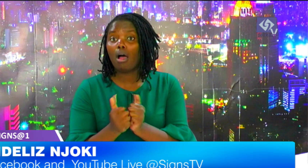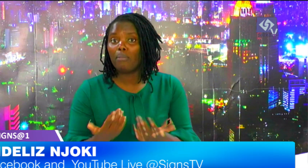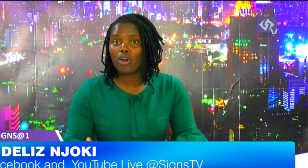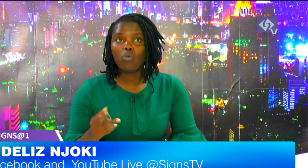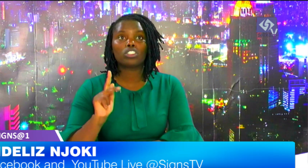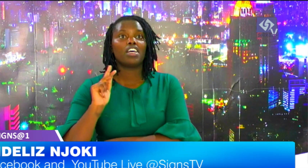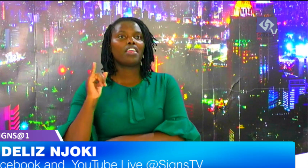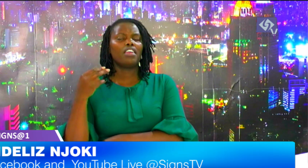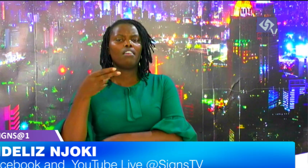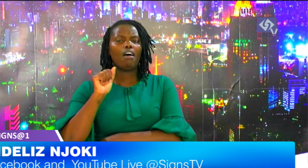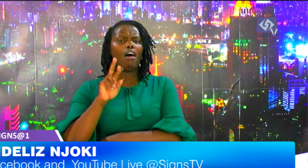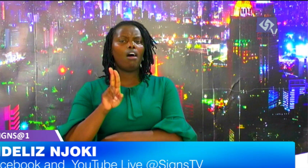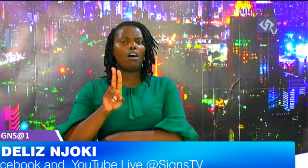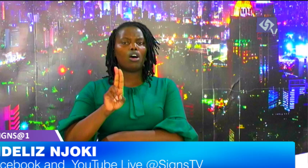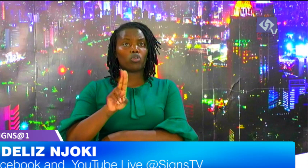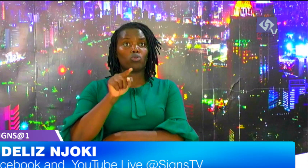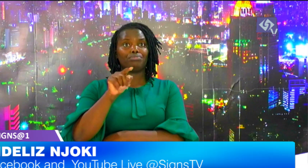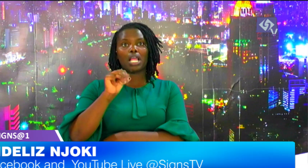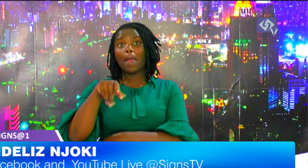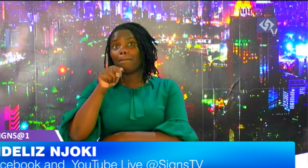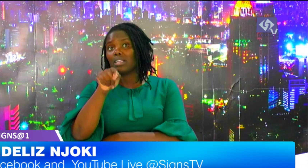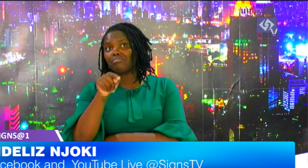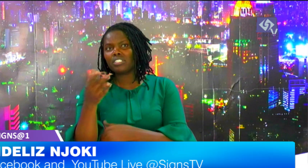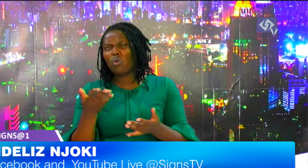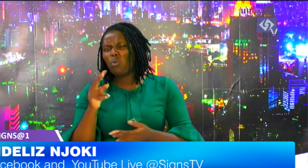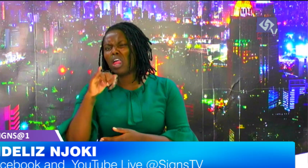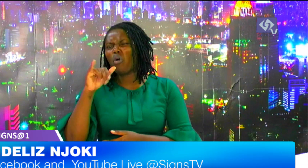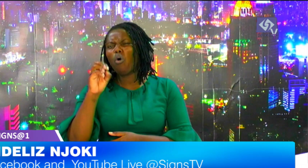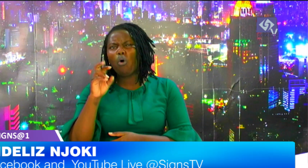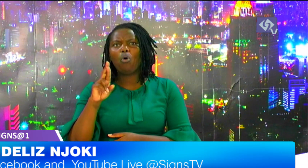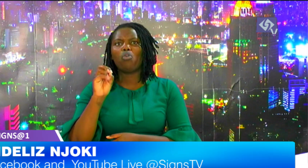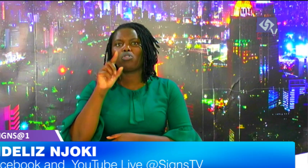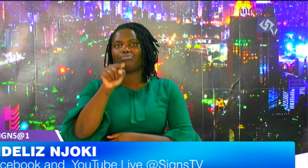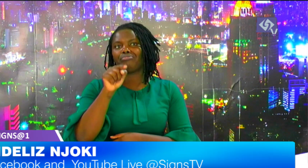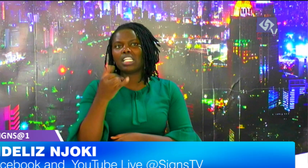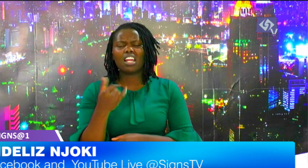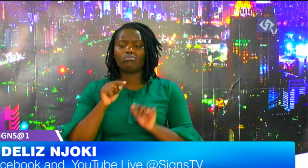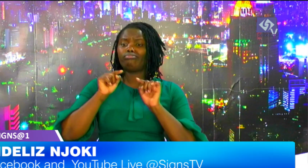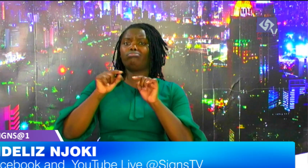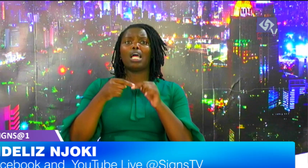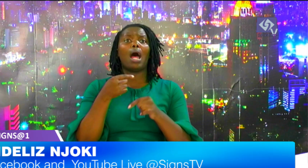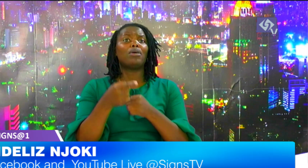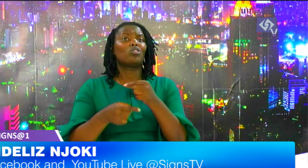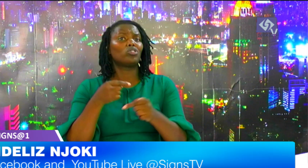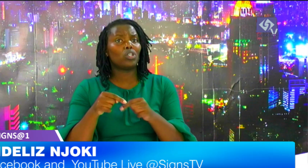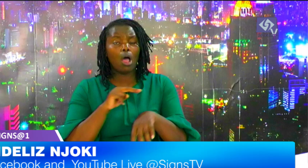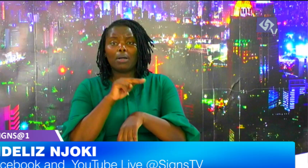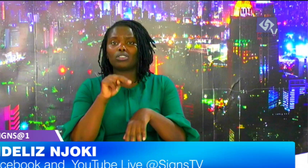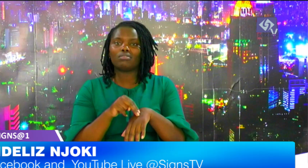place. On to our next news item. Kiharu MP Dindi Nyoro has